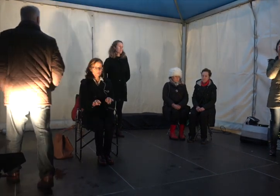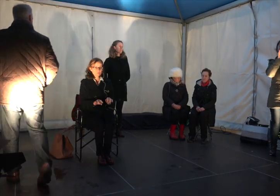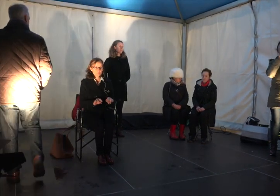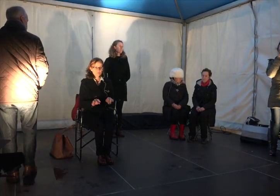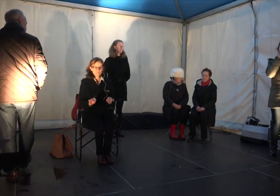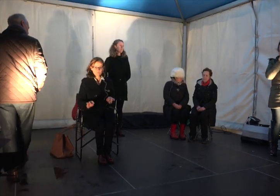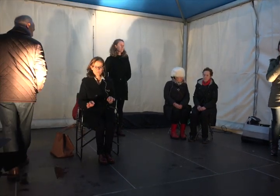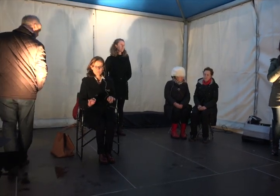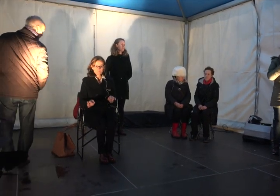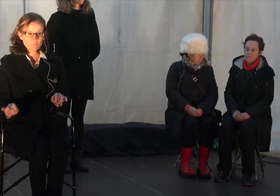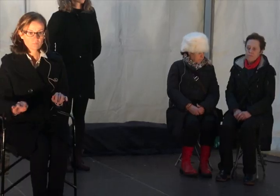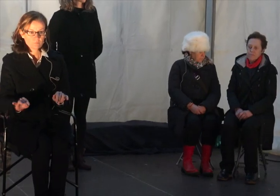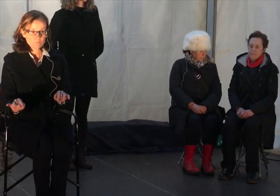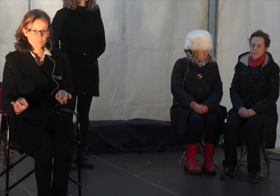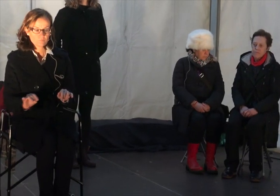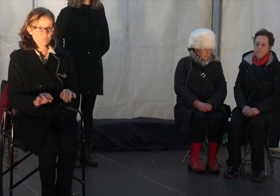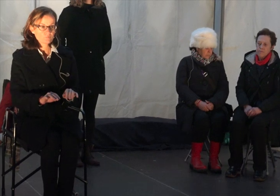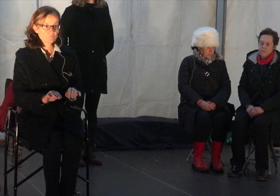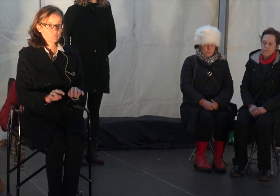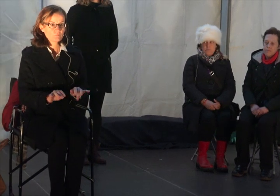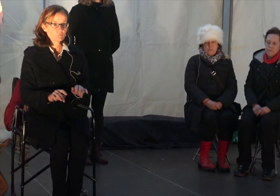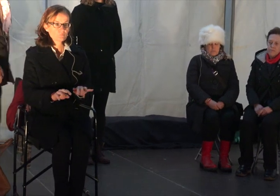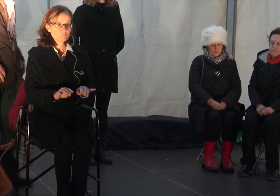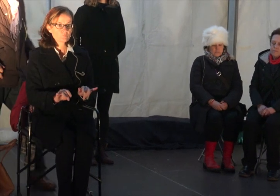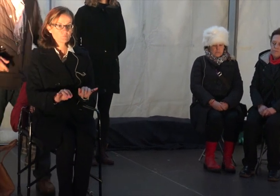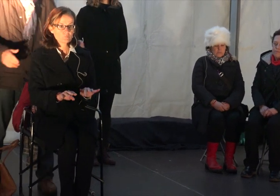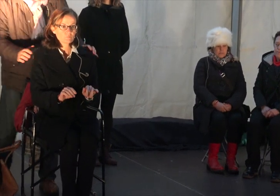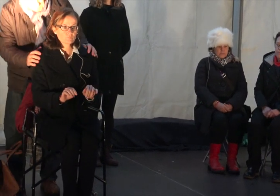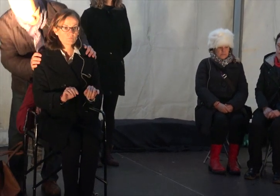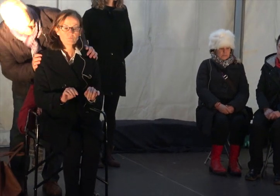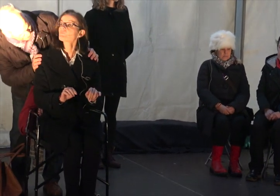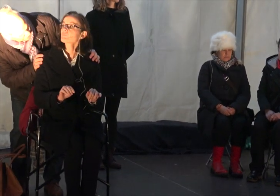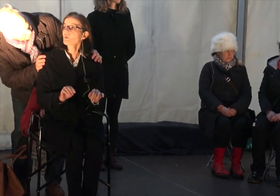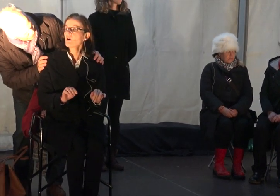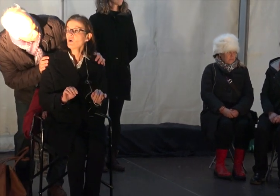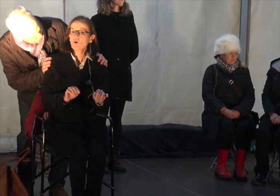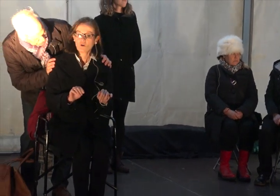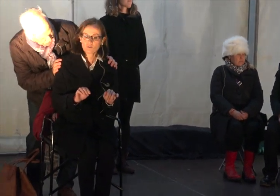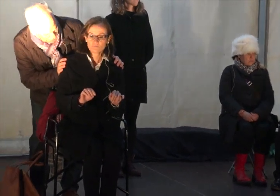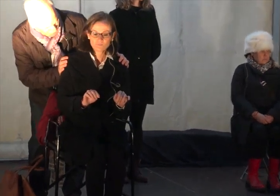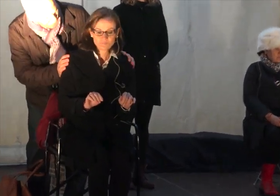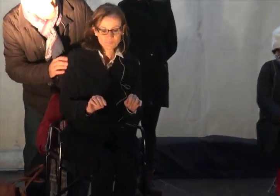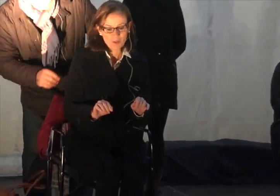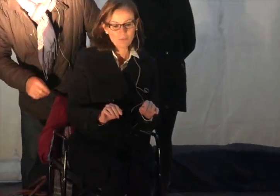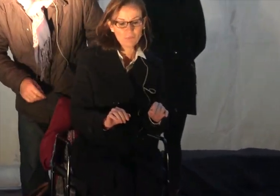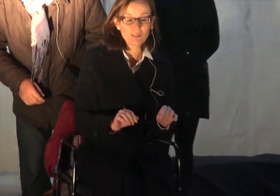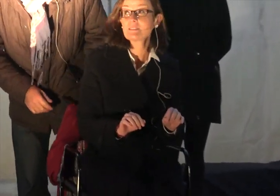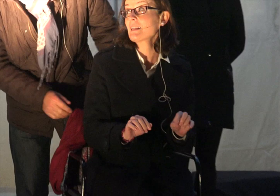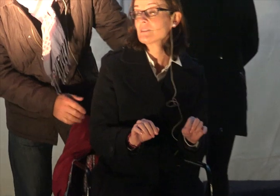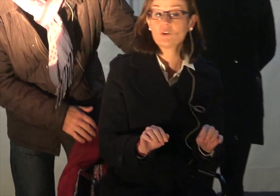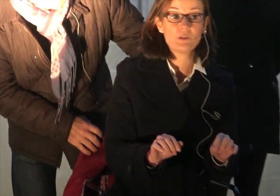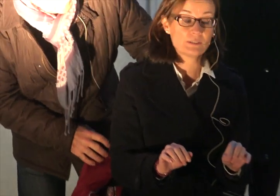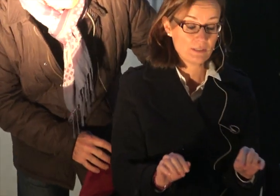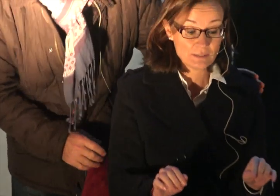Amor de mis amores, sueña mía que me hiciste. Hola, Pilar, todavía trabajando.